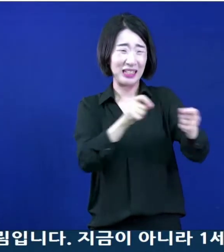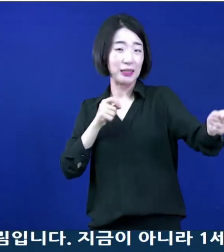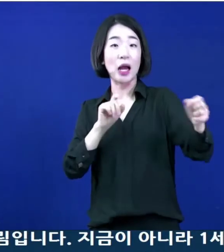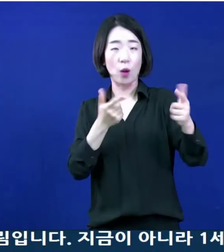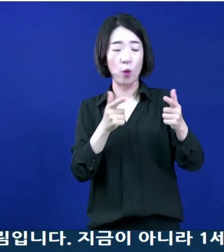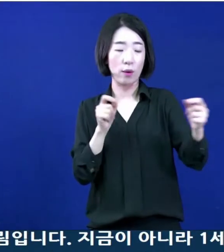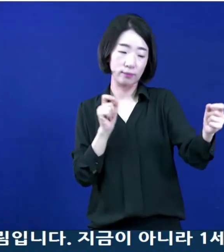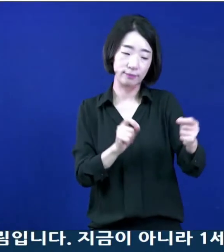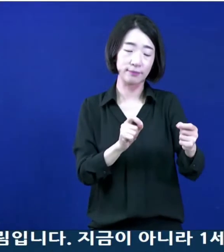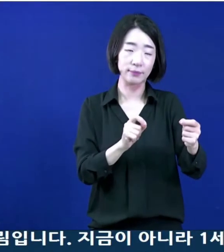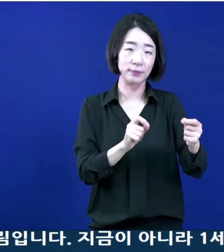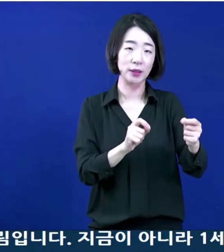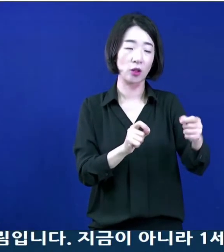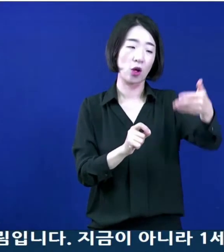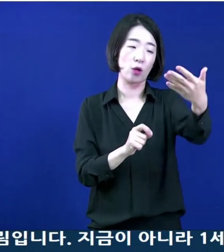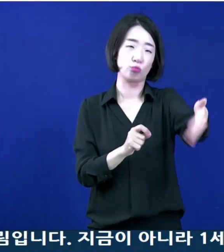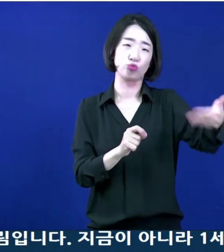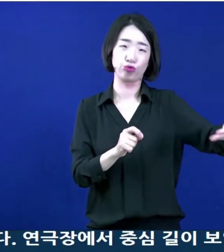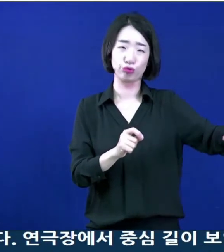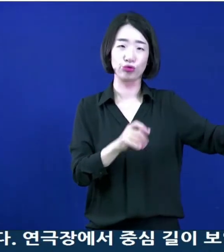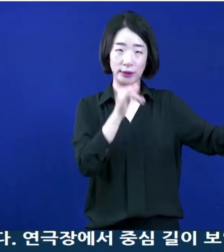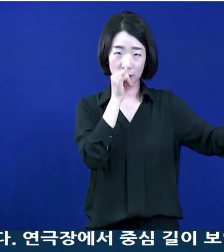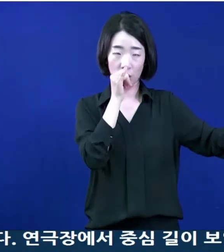도로입니다. 여러분 당시에는요